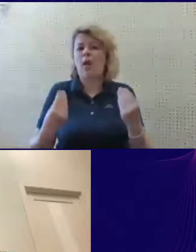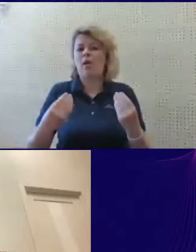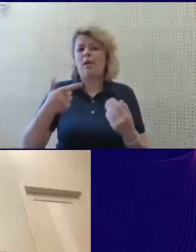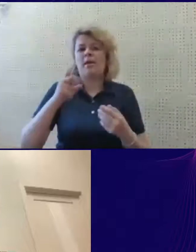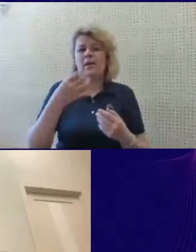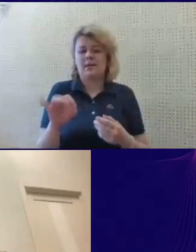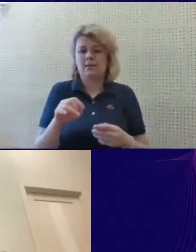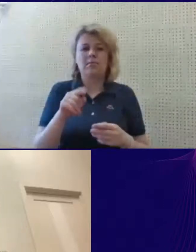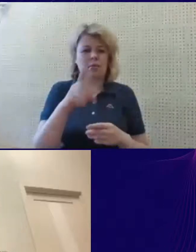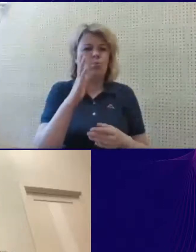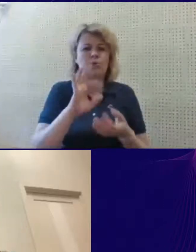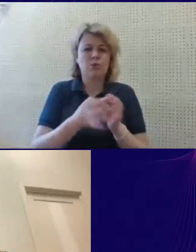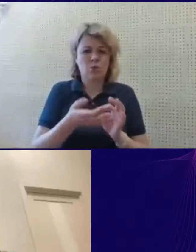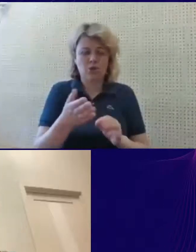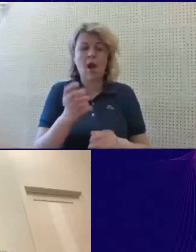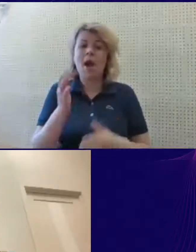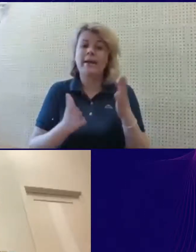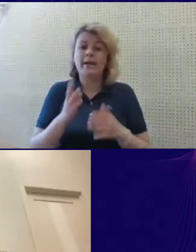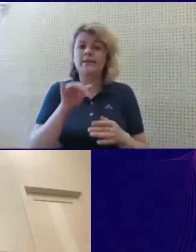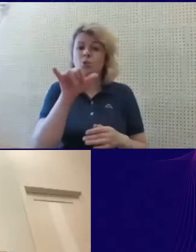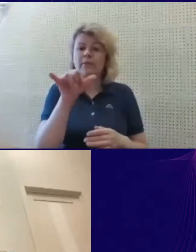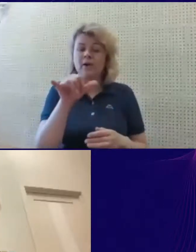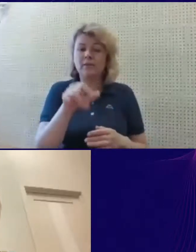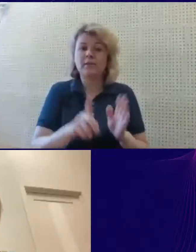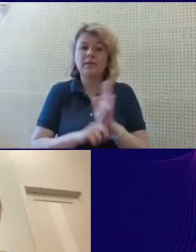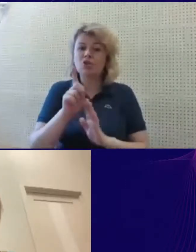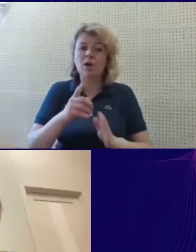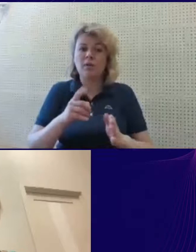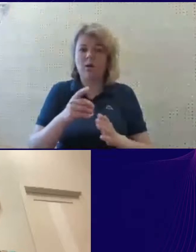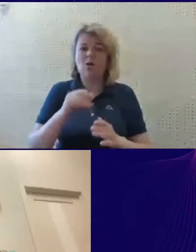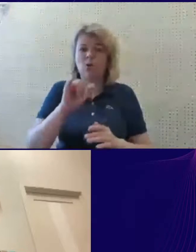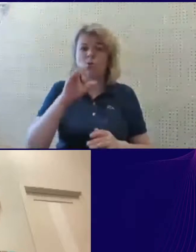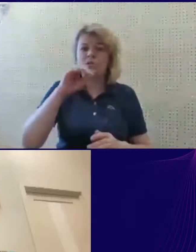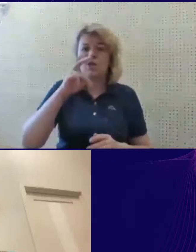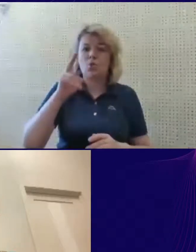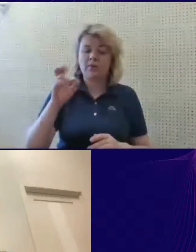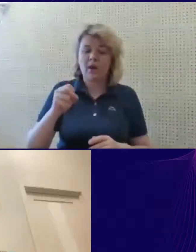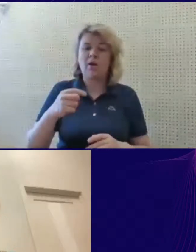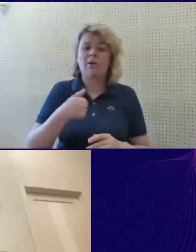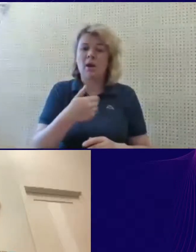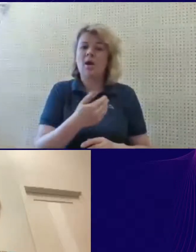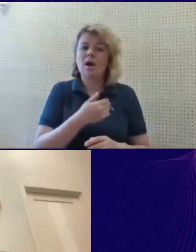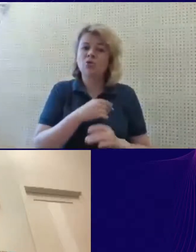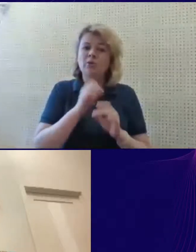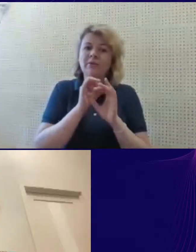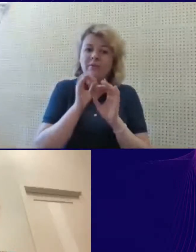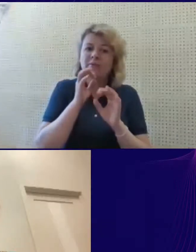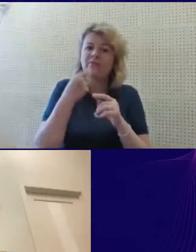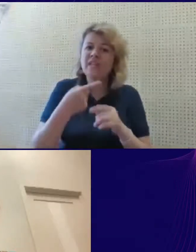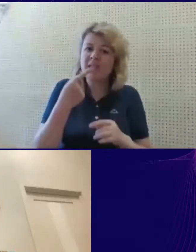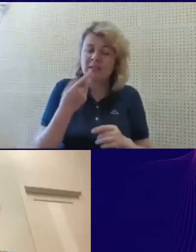хочу высказаться и тем, кто меня готов услышать, донести какую-то свою